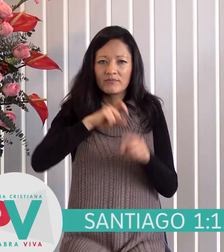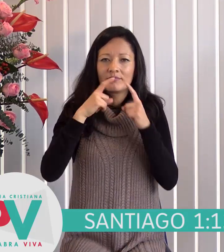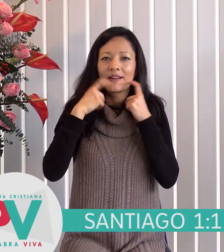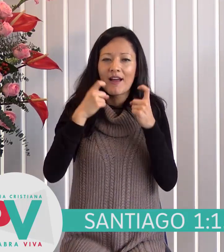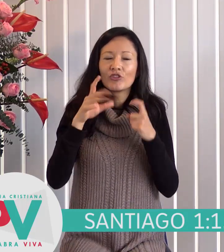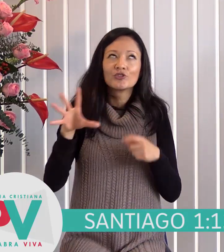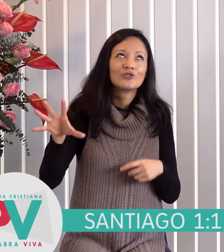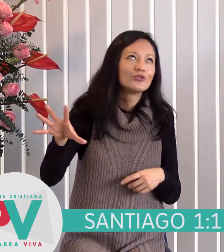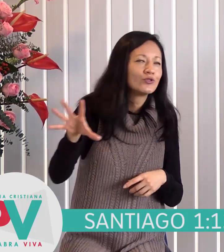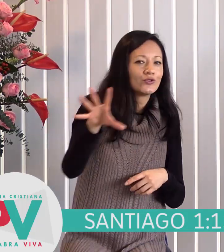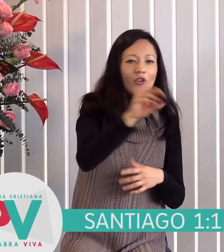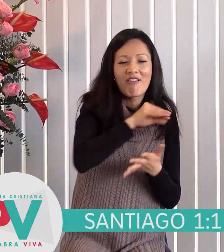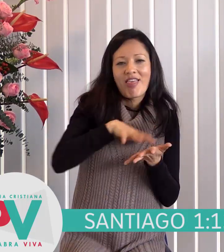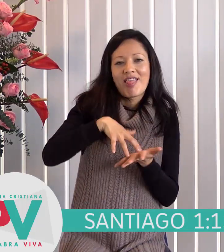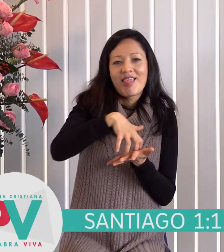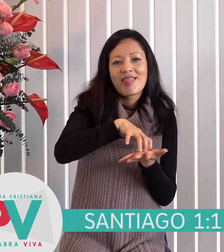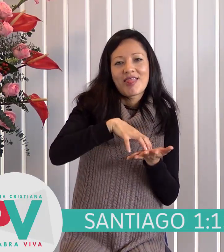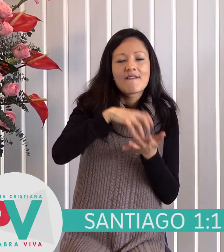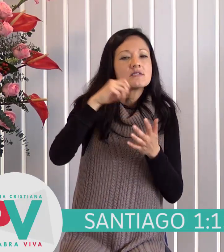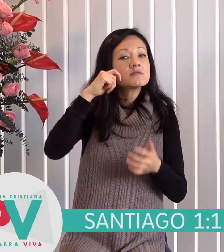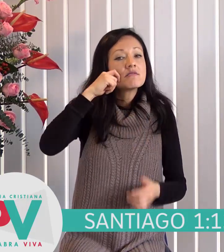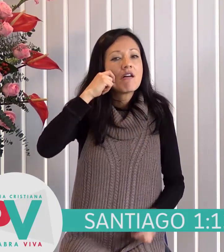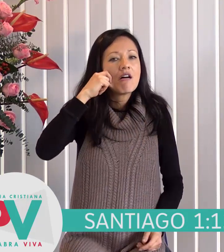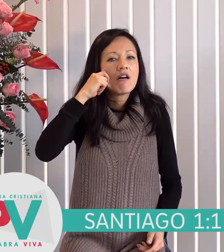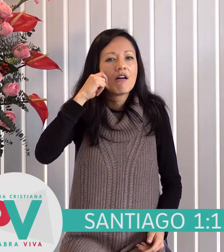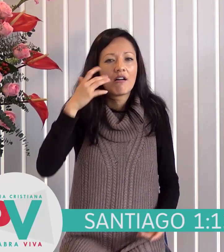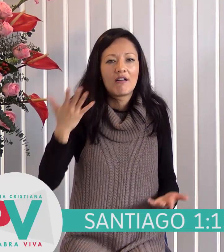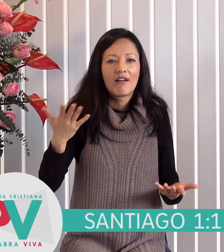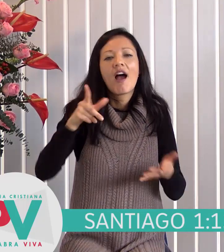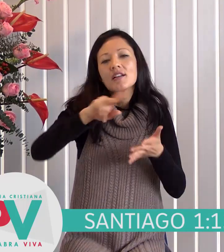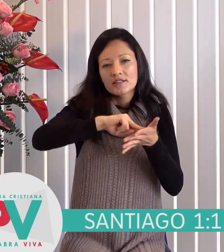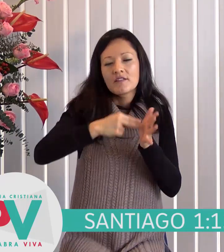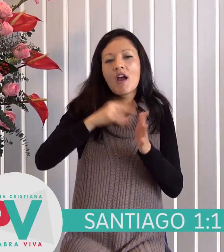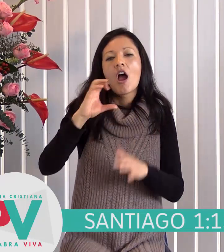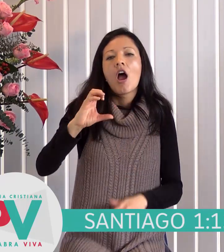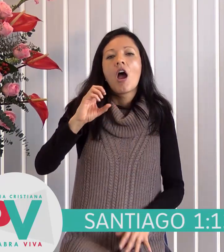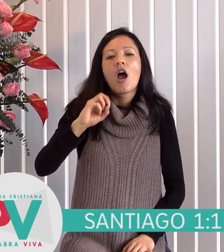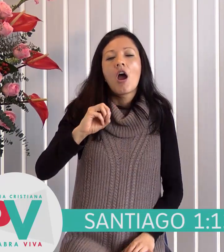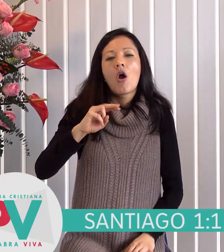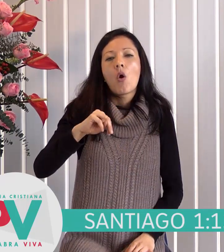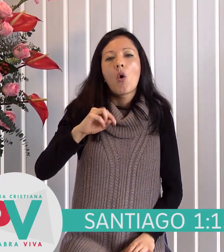todos tenemos la debilidad de la carne. Eso significa concupiscencia.